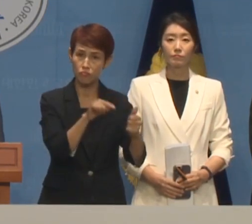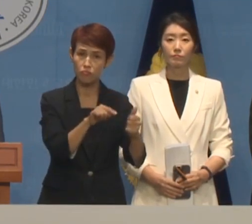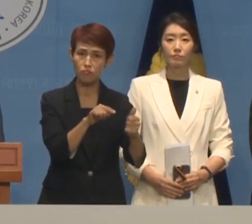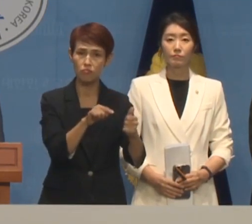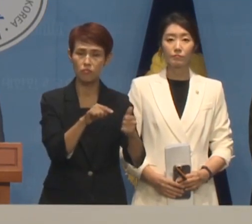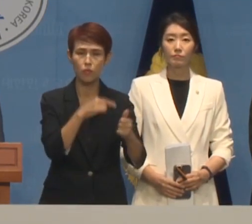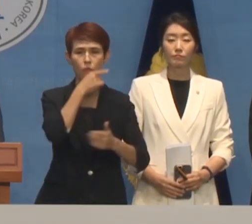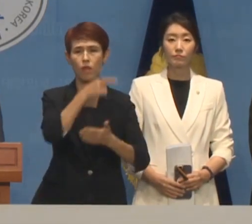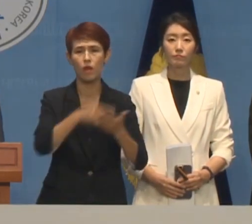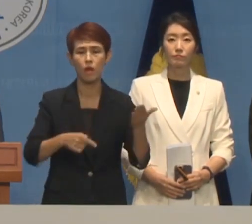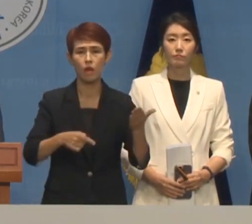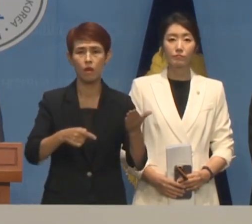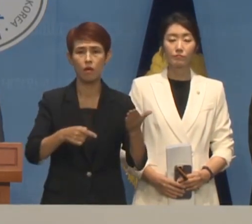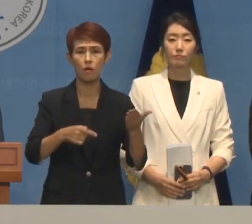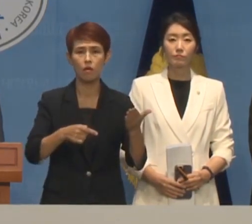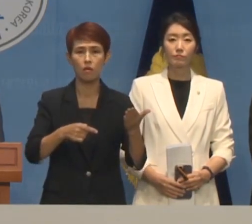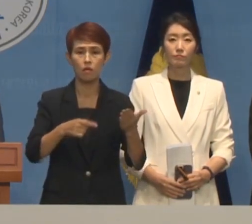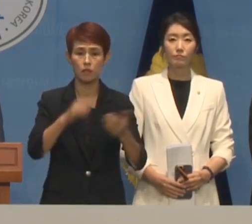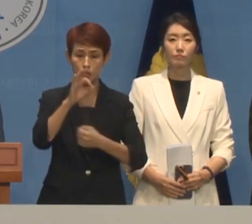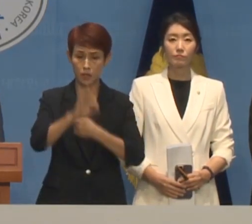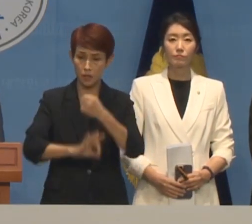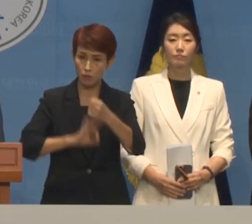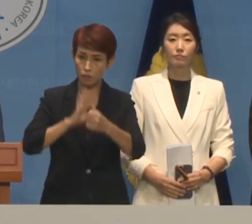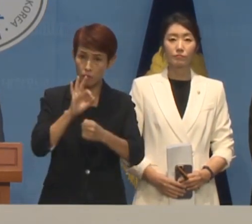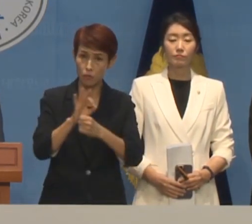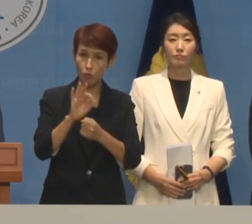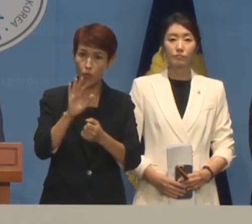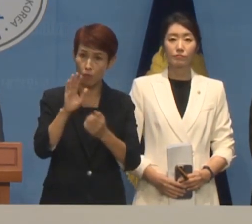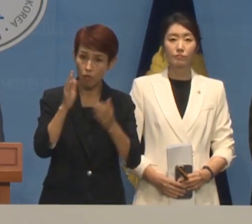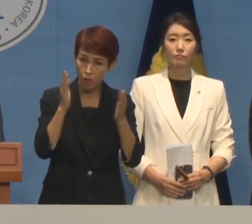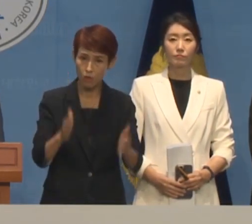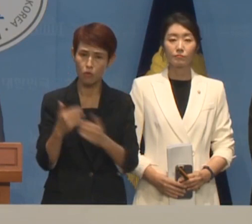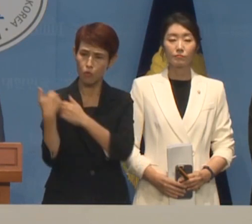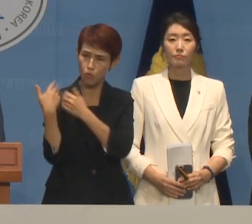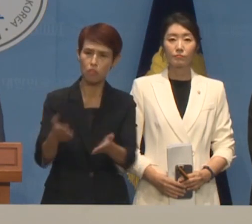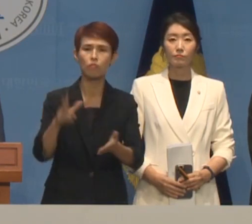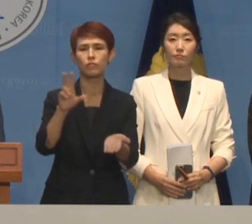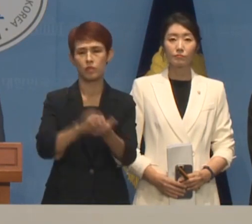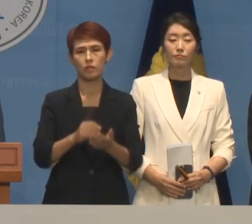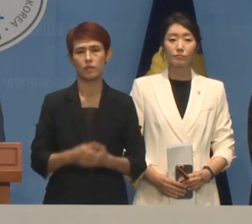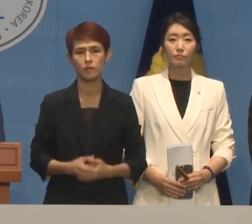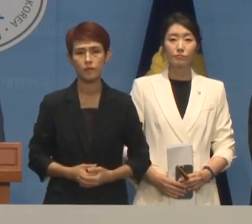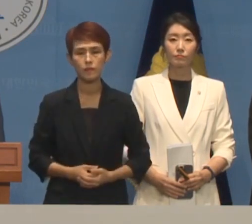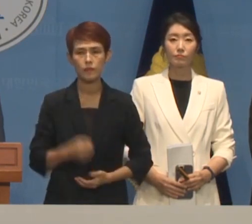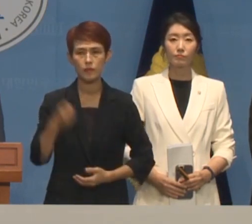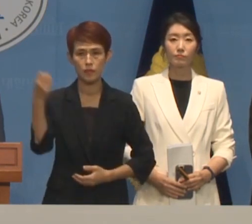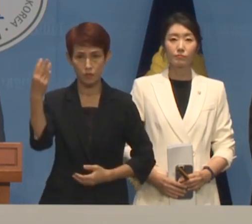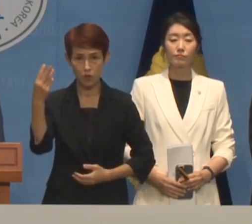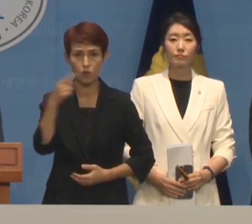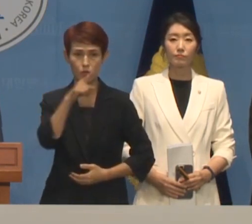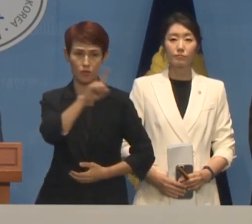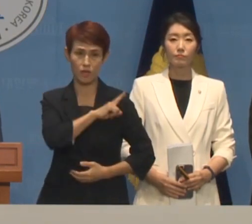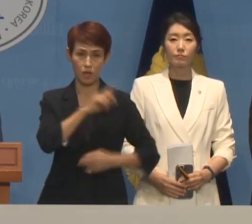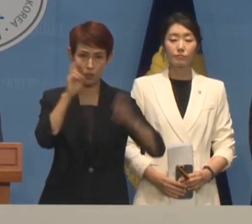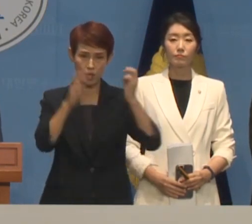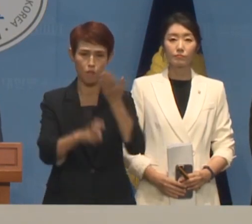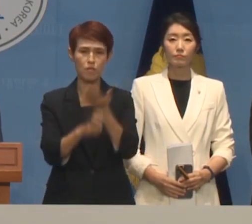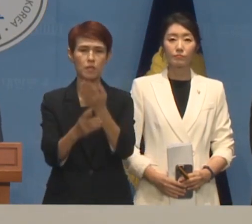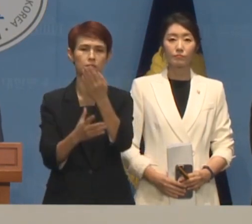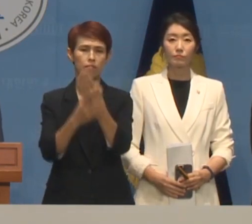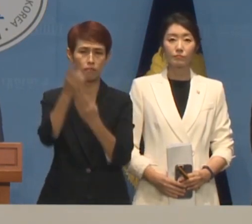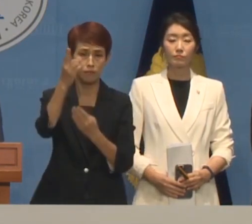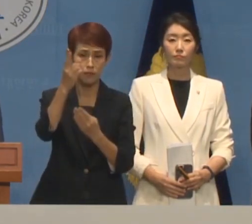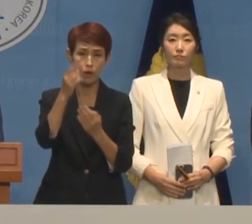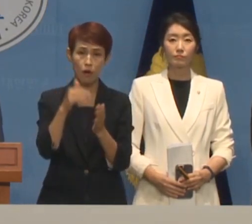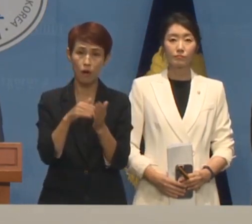입은 손실을 10년이 다 되도록 내버려 두고 있다는 점입니다. 삼성물산과 제일모직 불법 합병